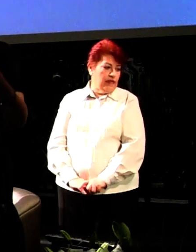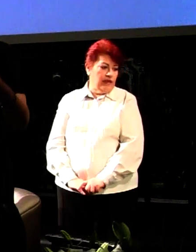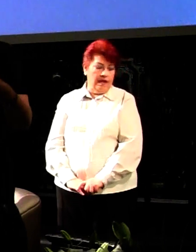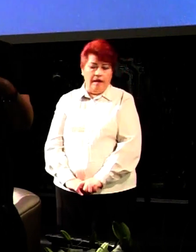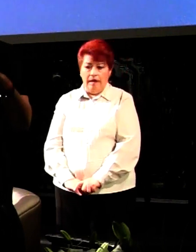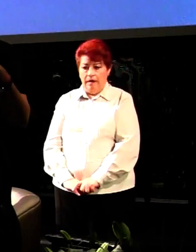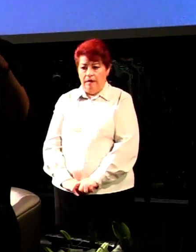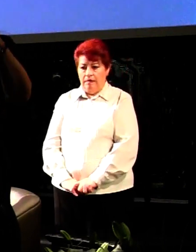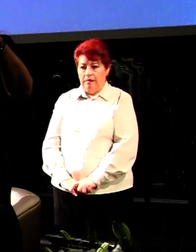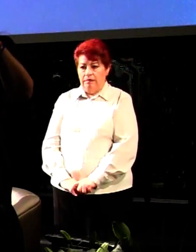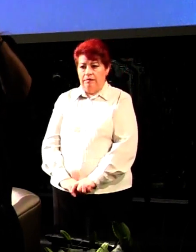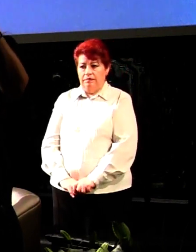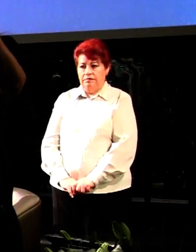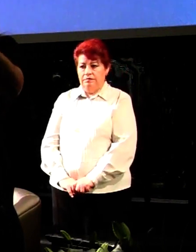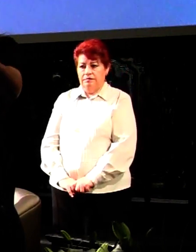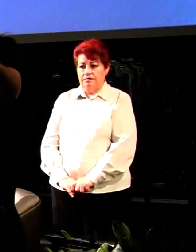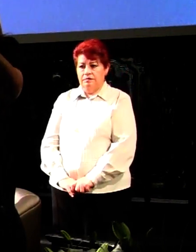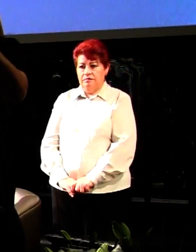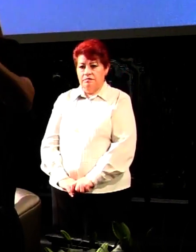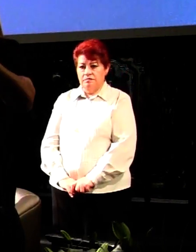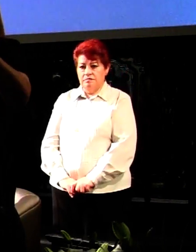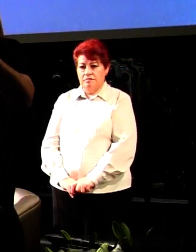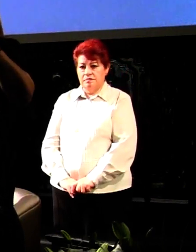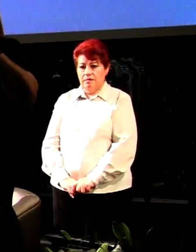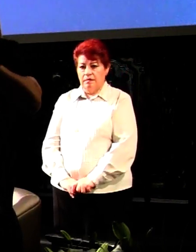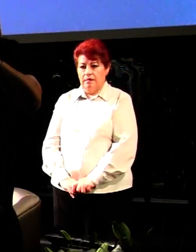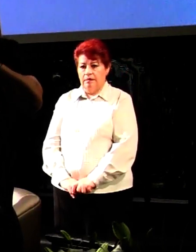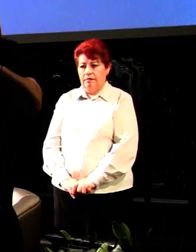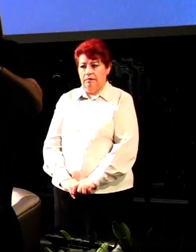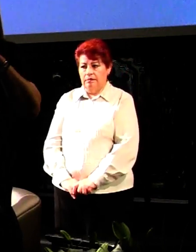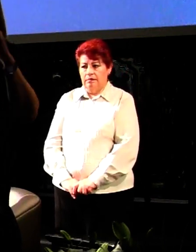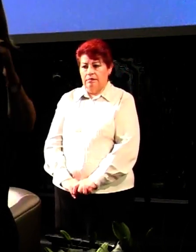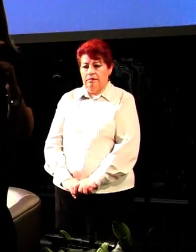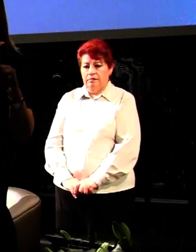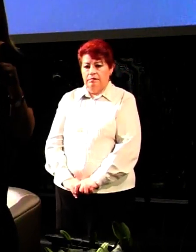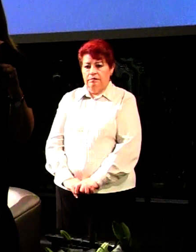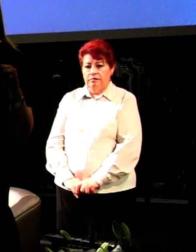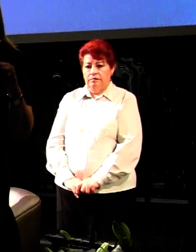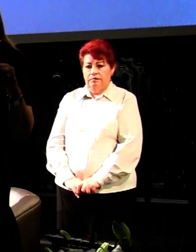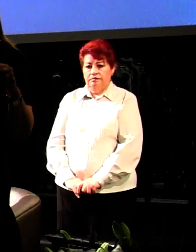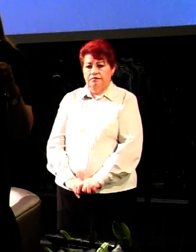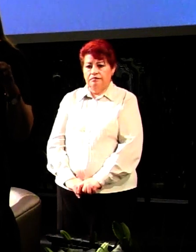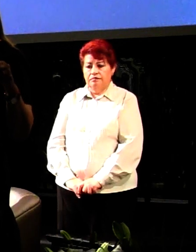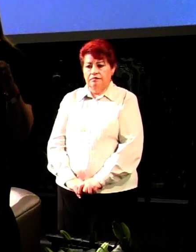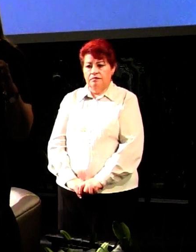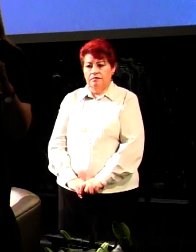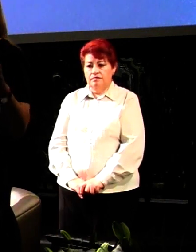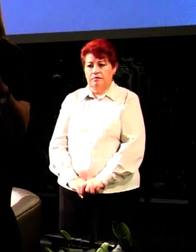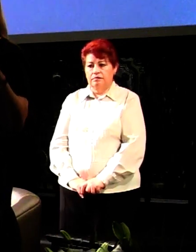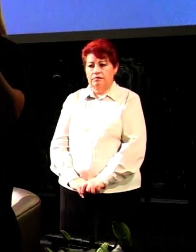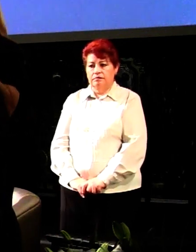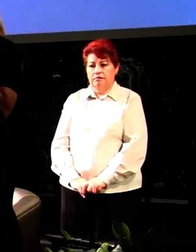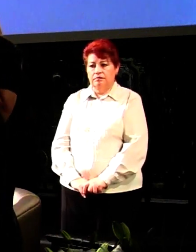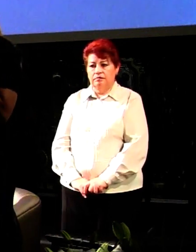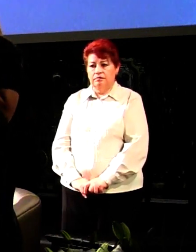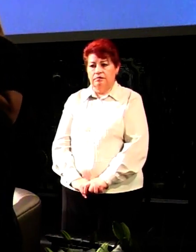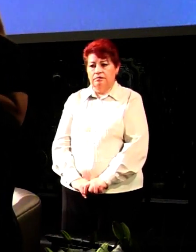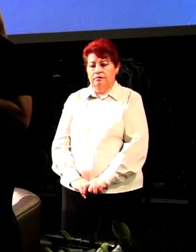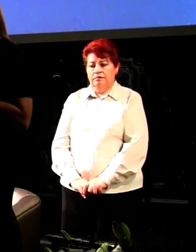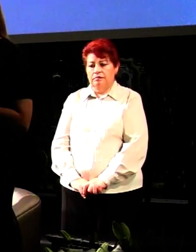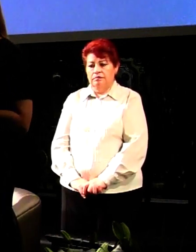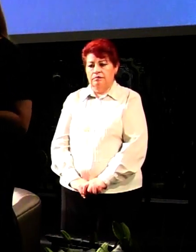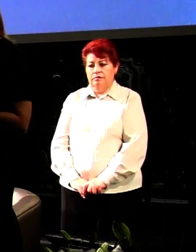yo modelo, los valores que estoy viviendo a través de mis habilidades o faltas de habilidades con el bullying